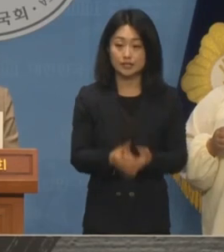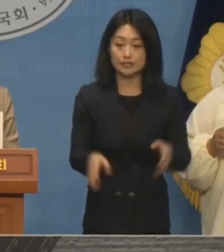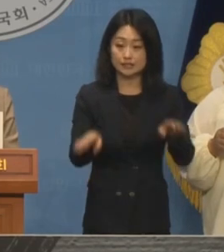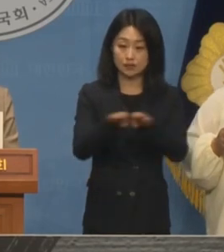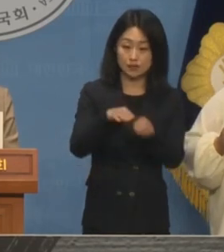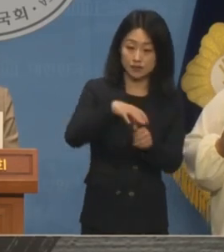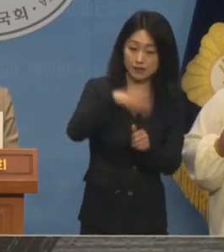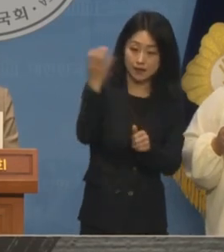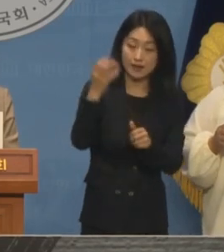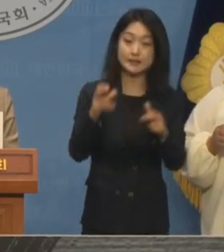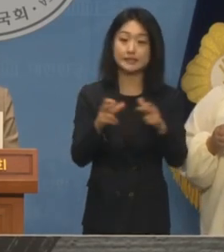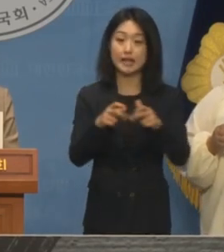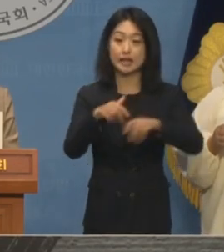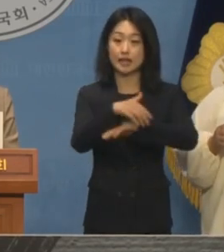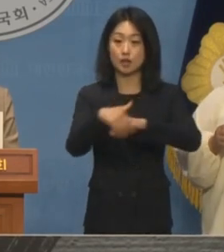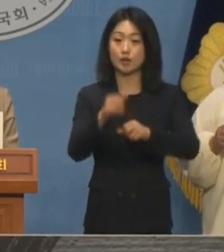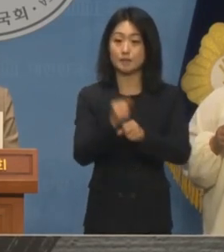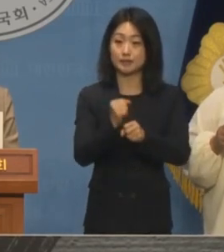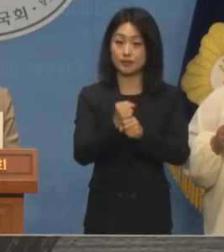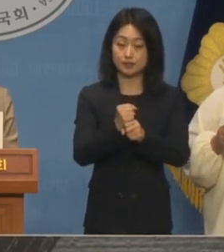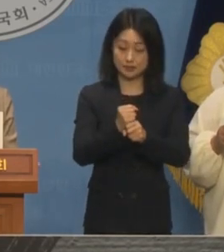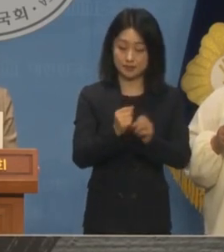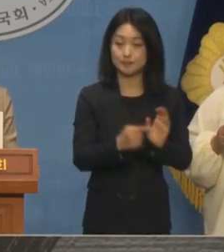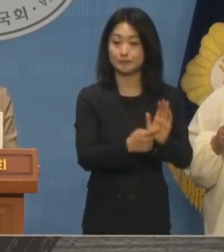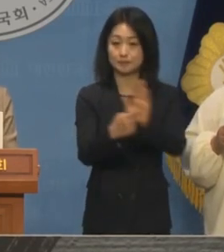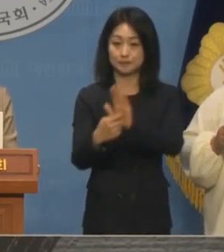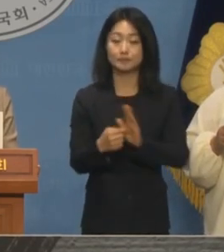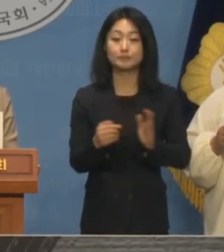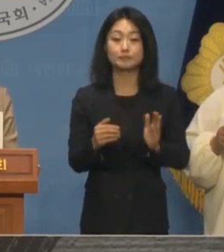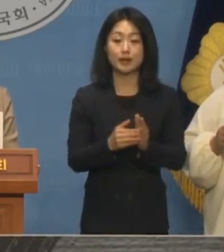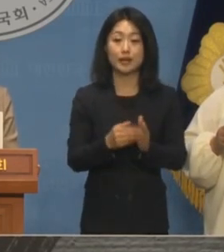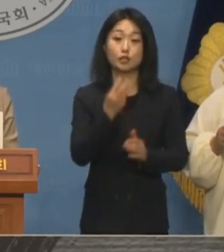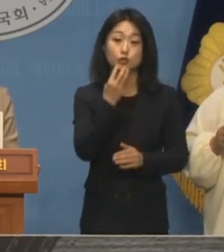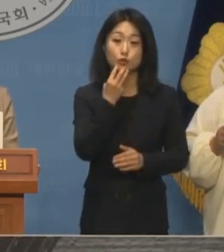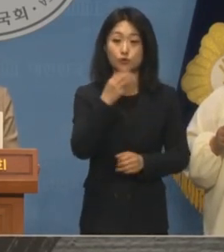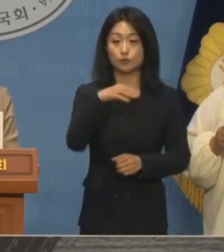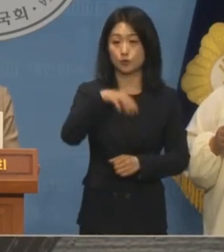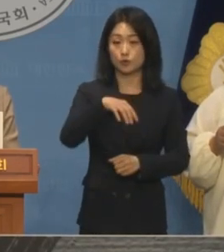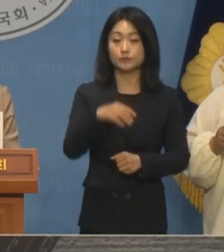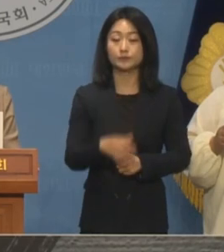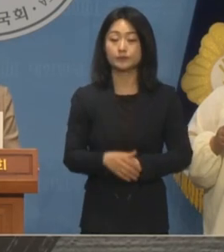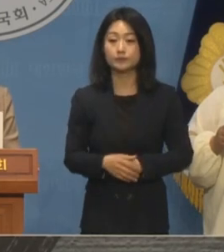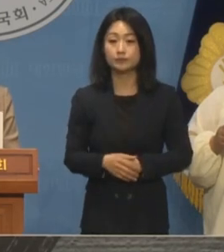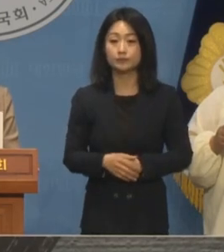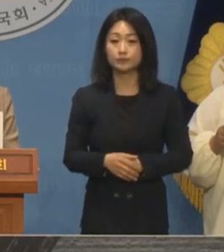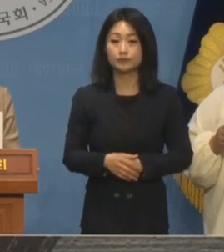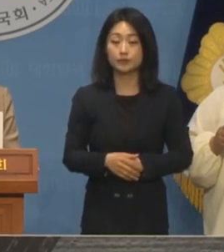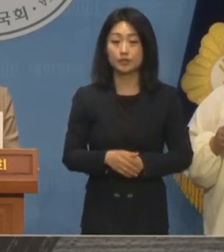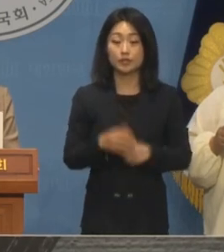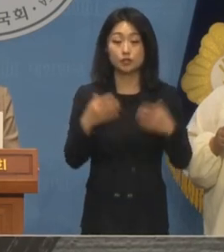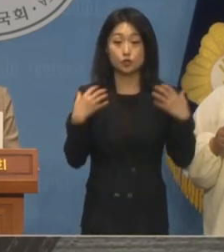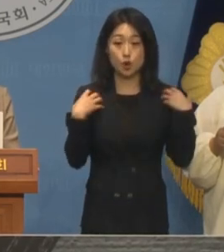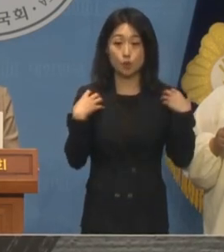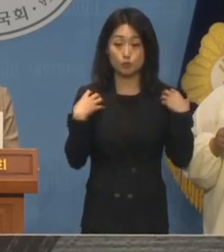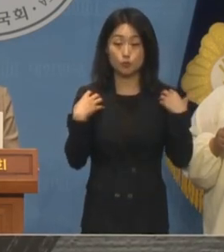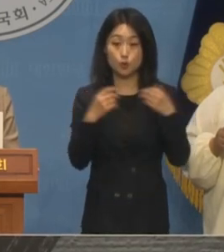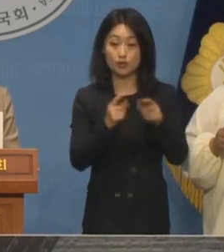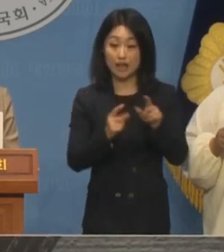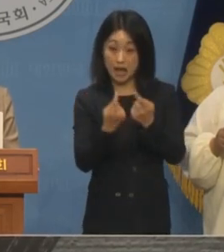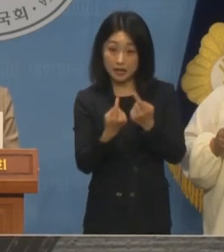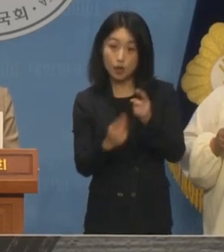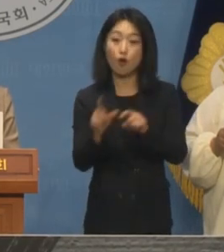정책을 수립하여 시행하기 시작했습니다. 서울시의 경우 정부보다 더